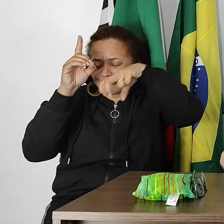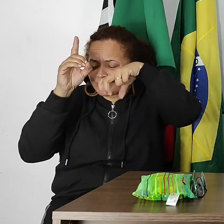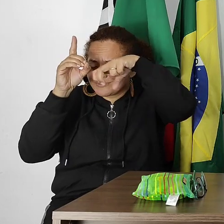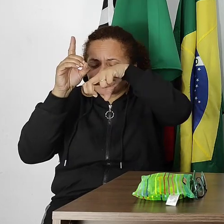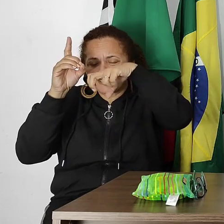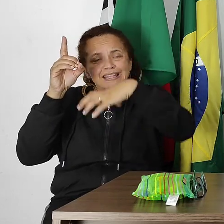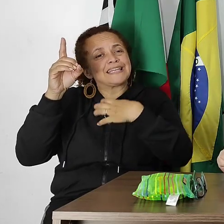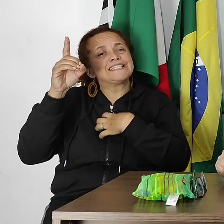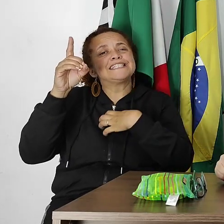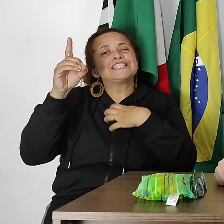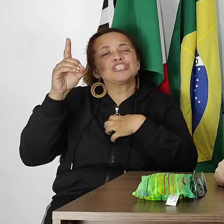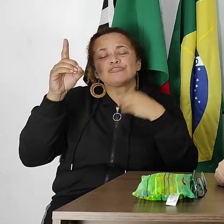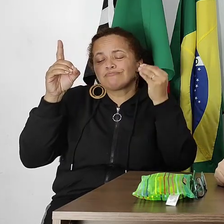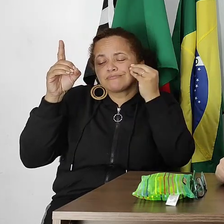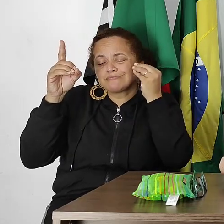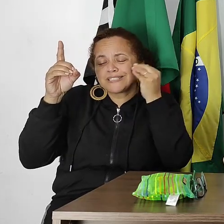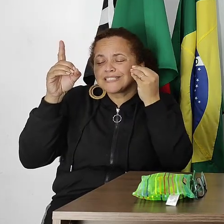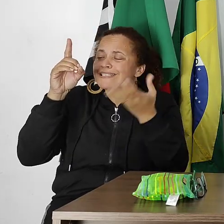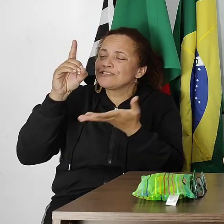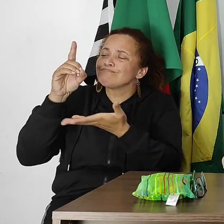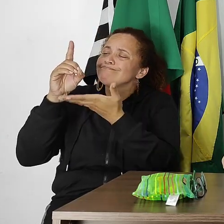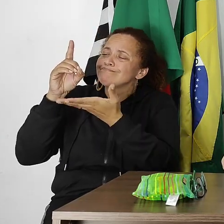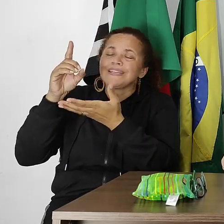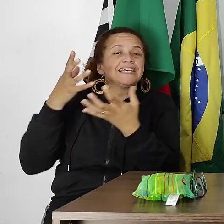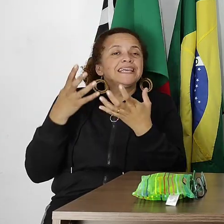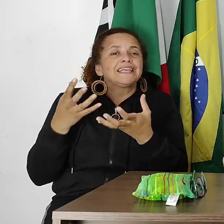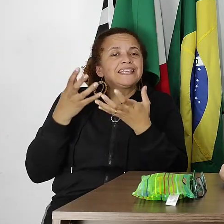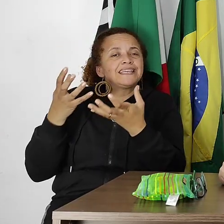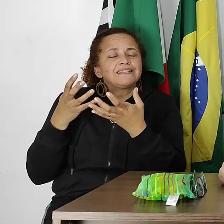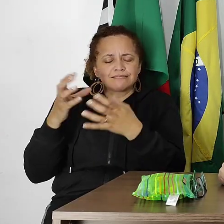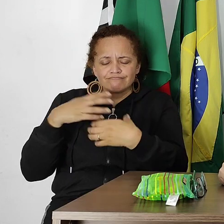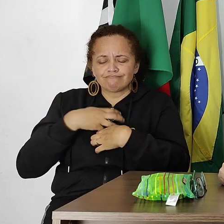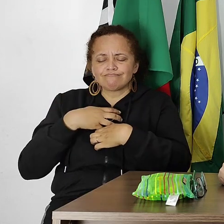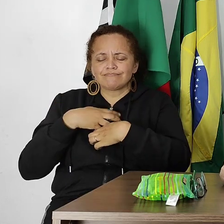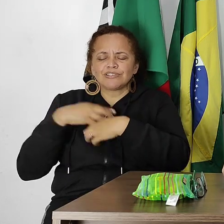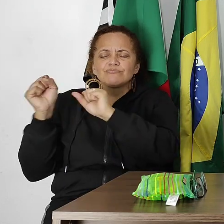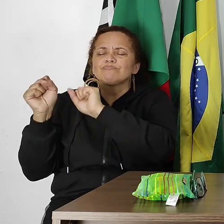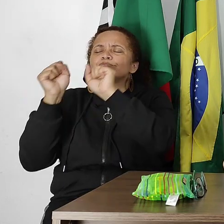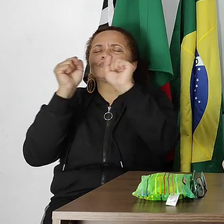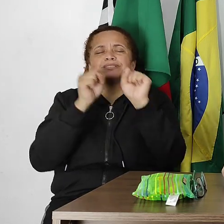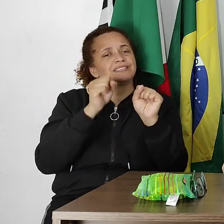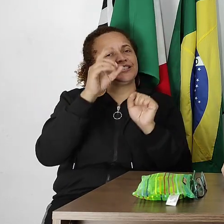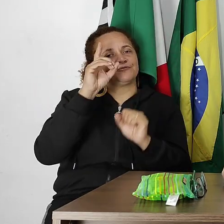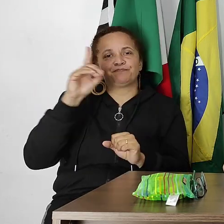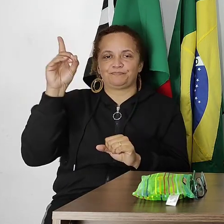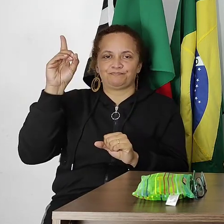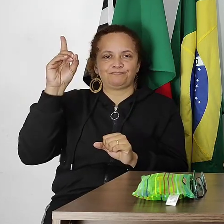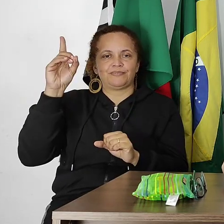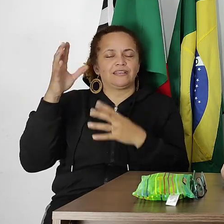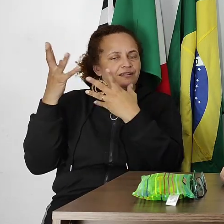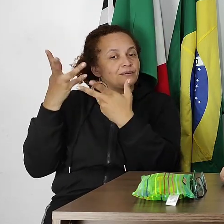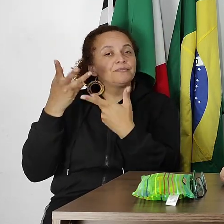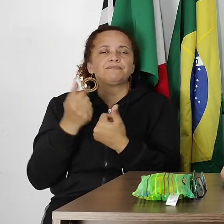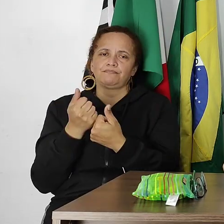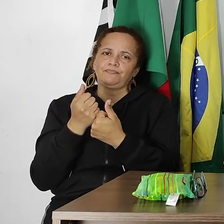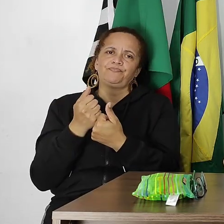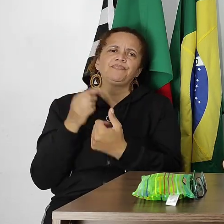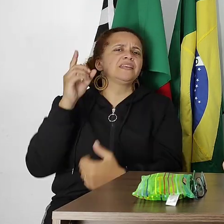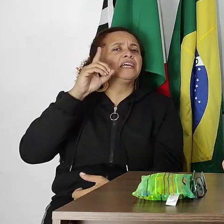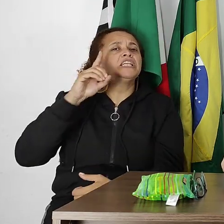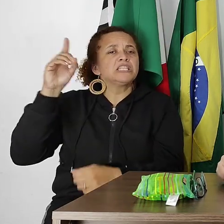e com o poder. O poder de Deus é maravilhoso. Porque só Deus é poderoso